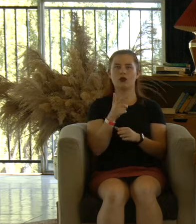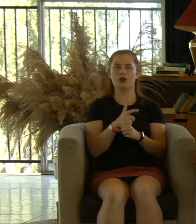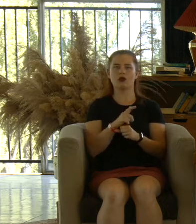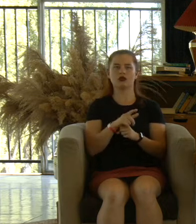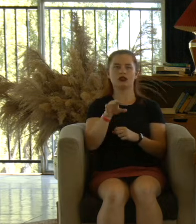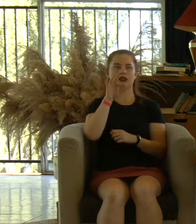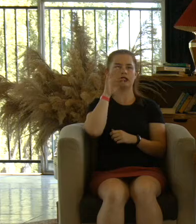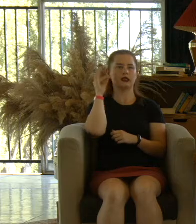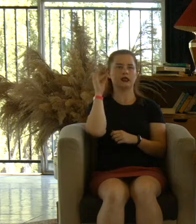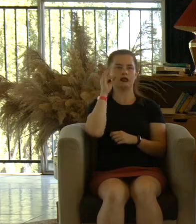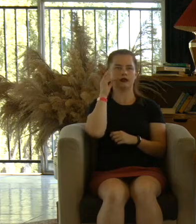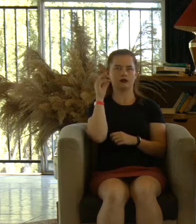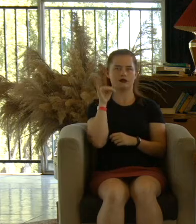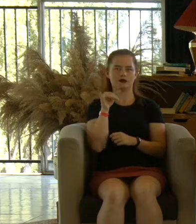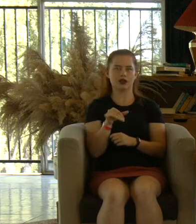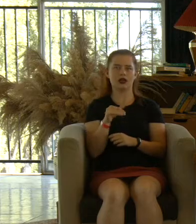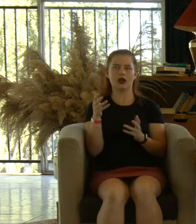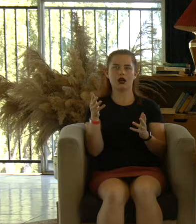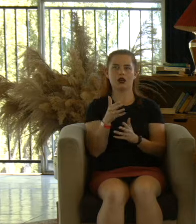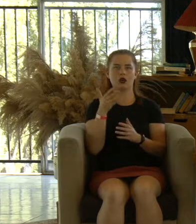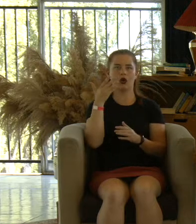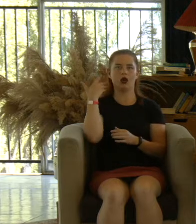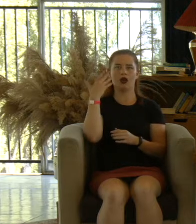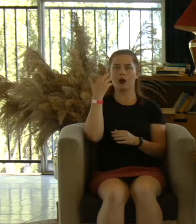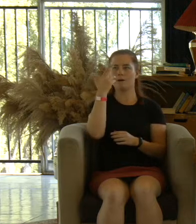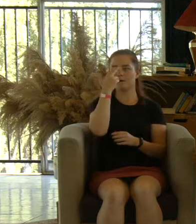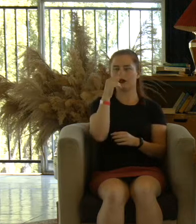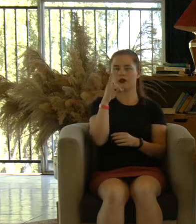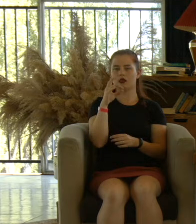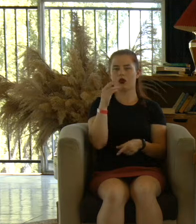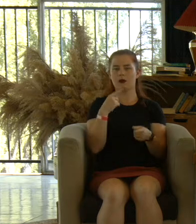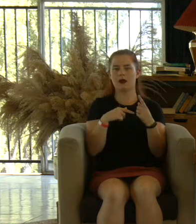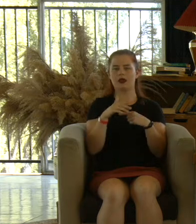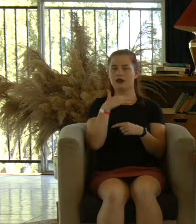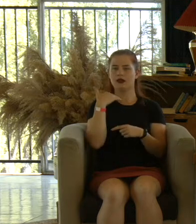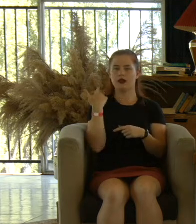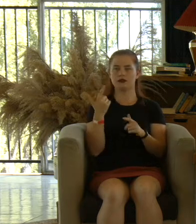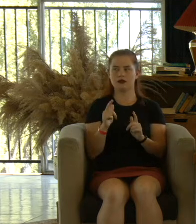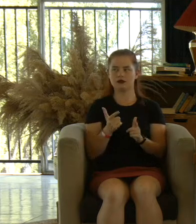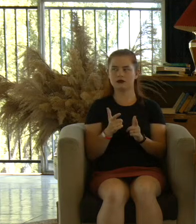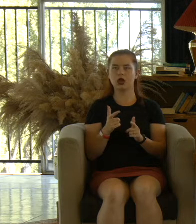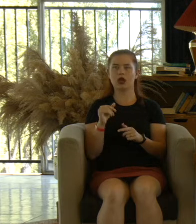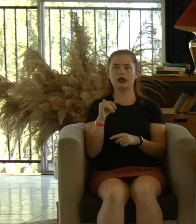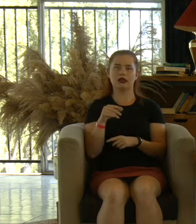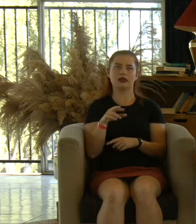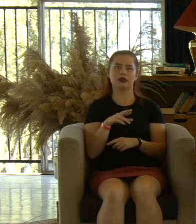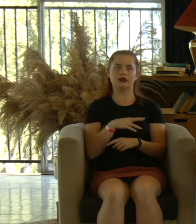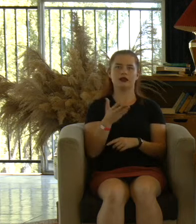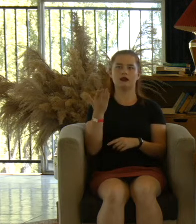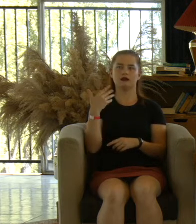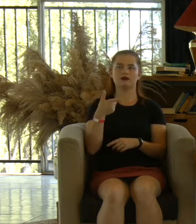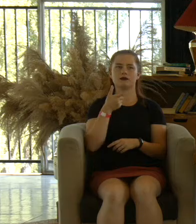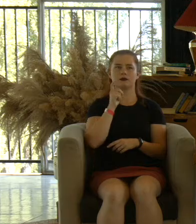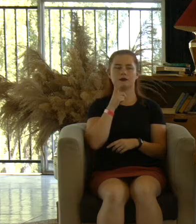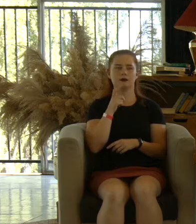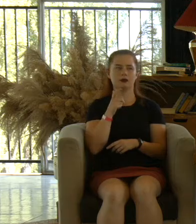вот создания, как я говорю, да, которые легко прокачиваются, но назад не хотят идти. И я, когда раньше с удовольствием пил